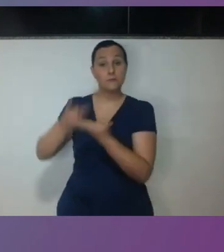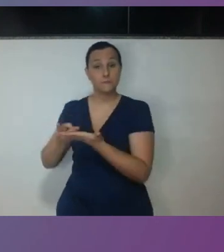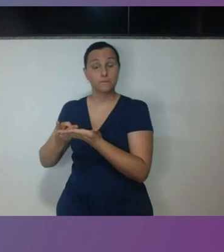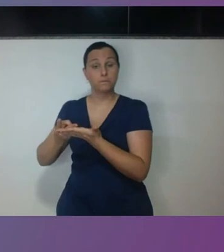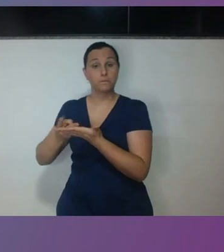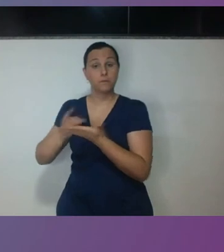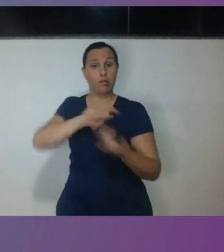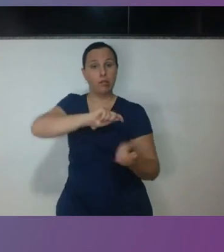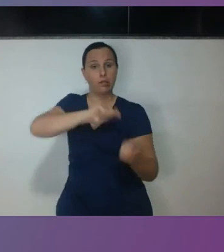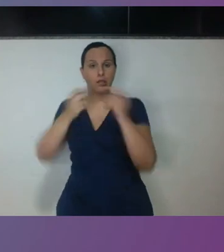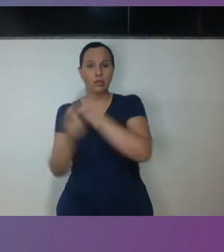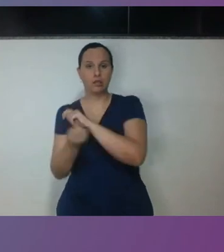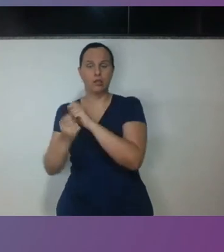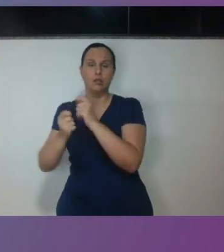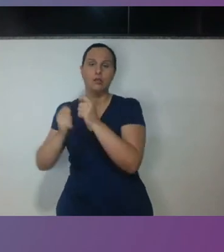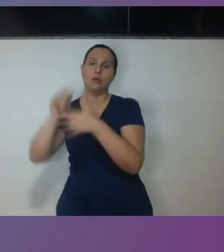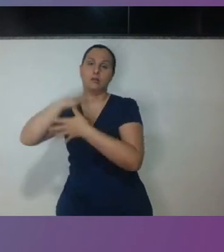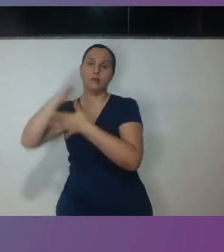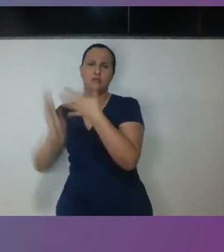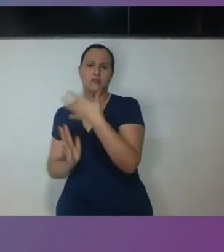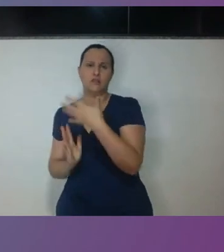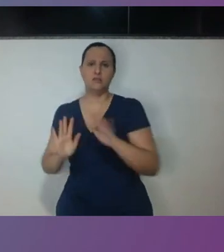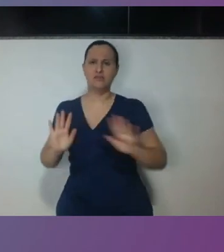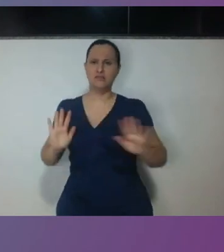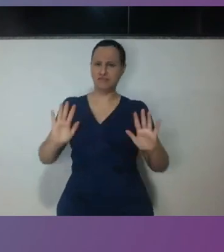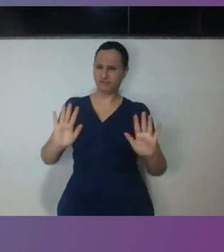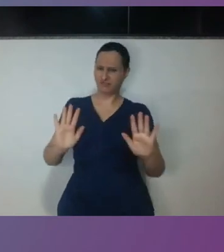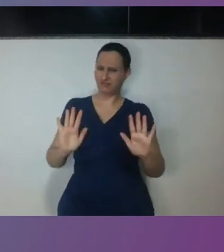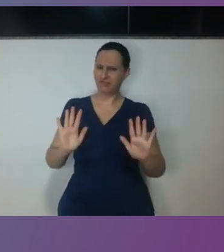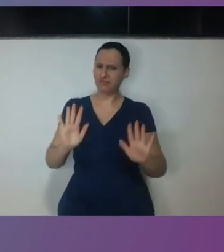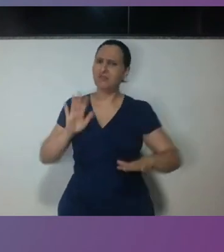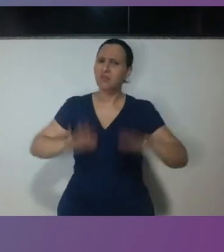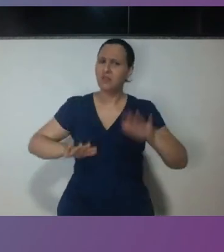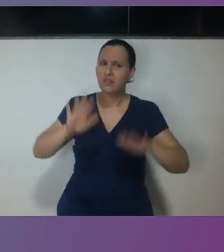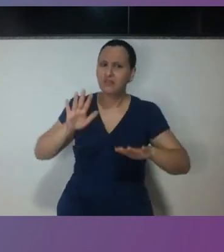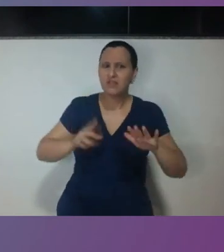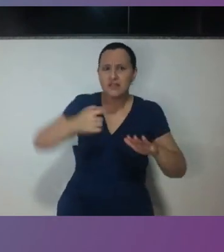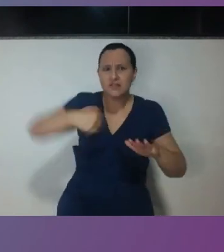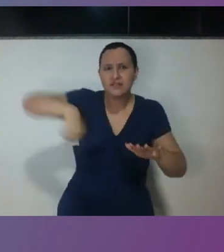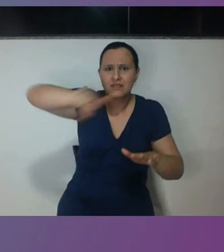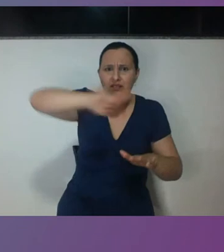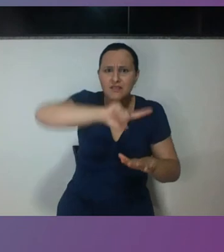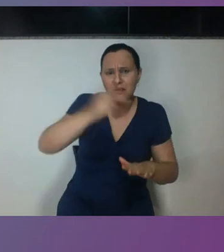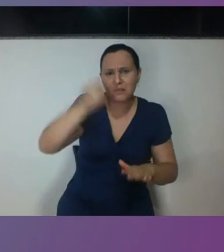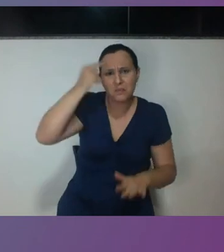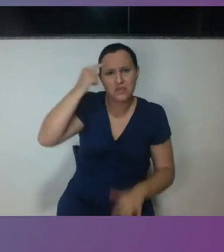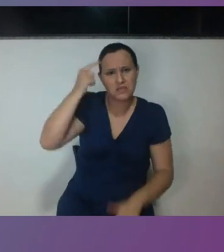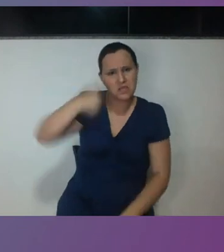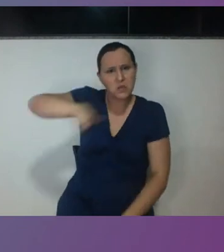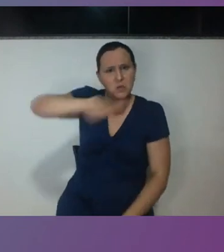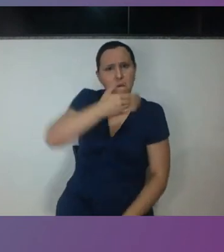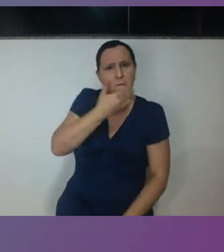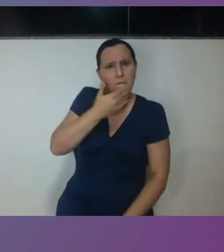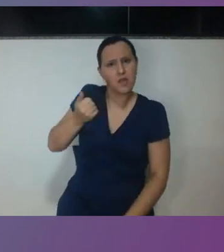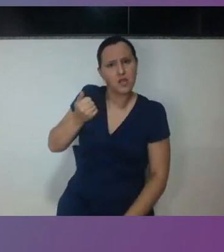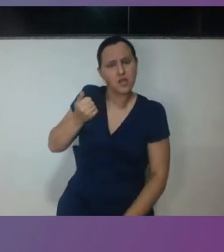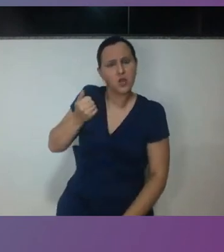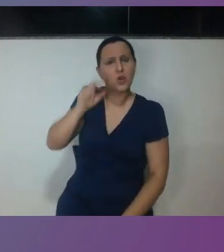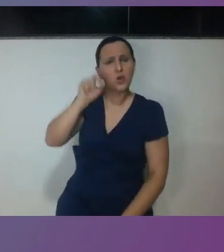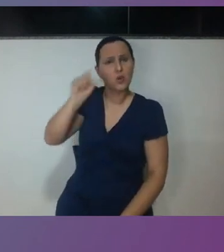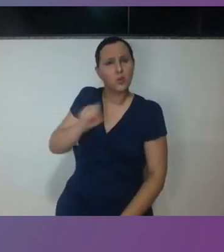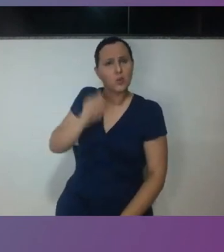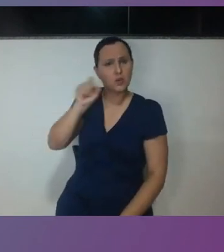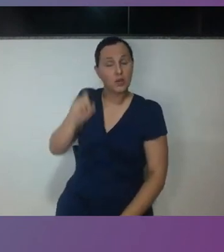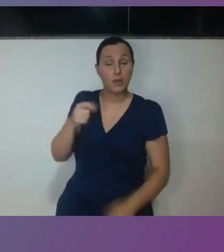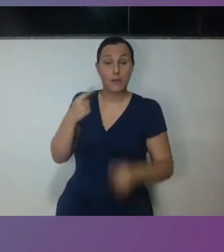português, todo mundo tem medo e ele está falando que a gente é melhor nisso. Sim. Por que a gente é melhor nisso? Porque nós estamos saindo de uma